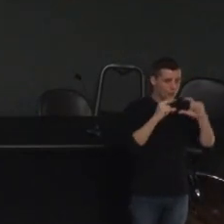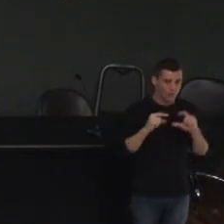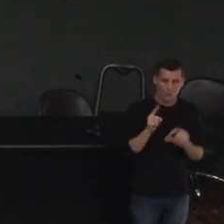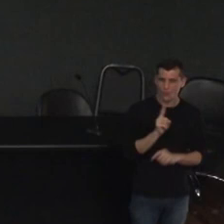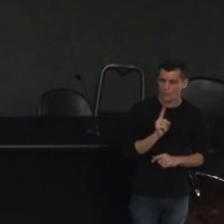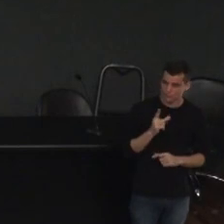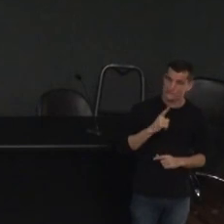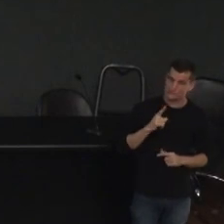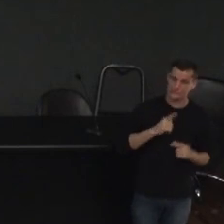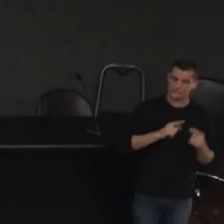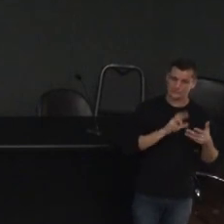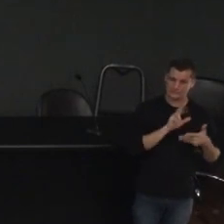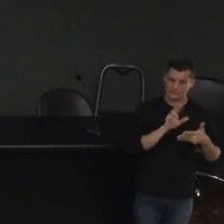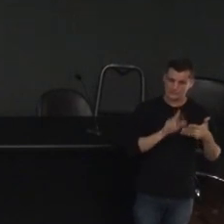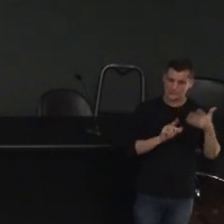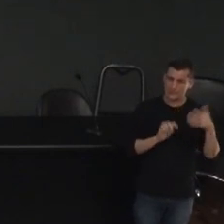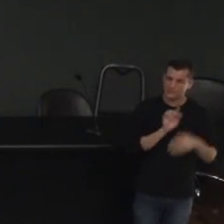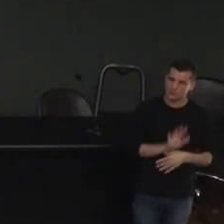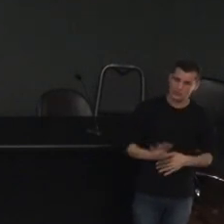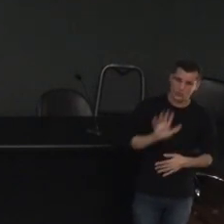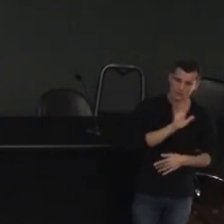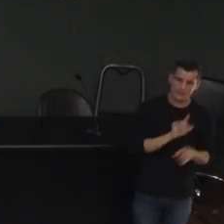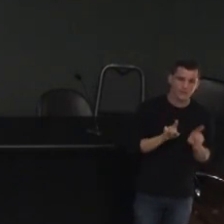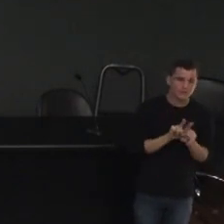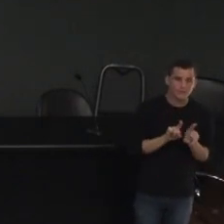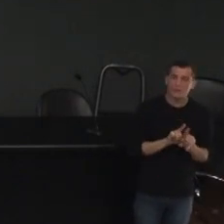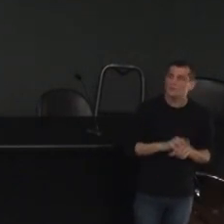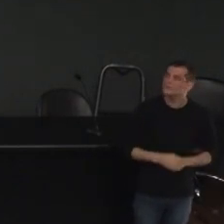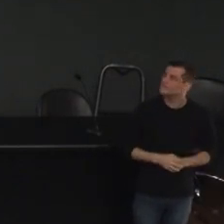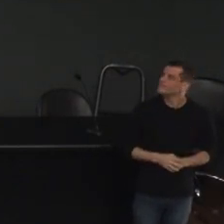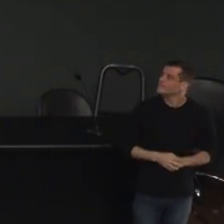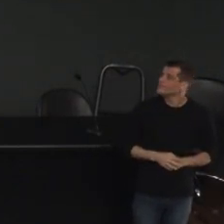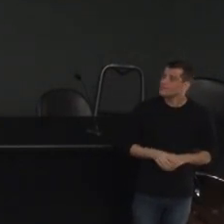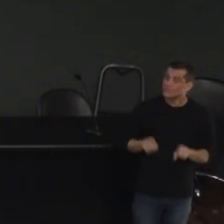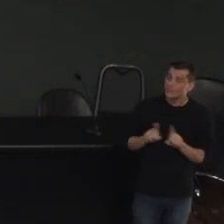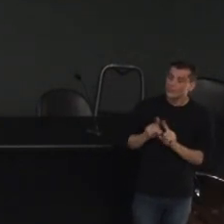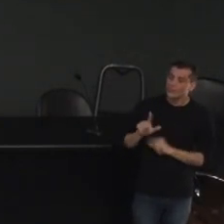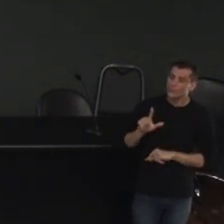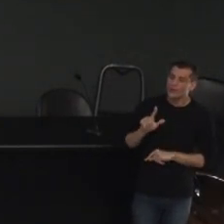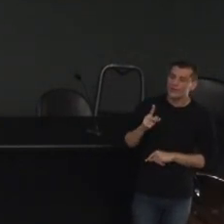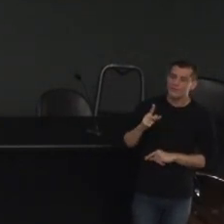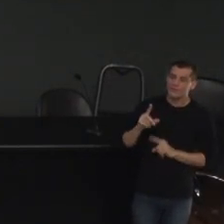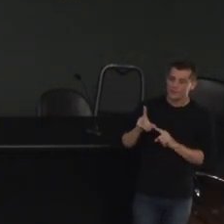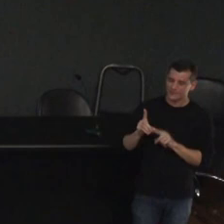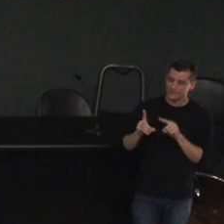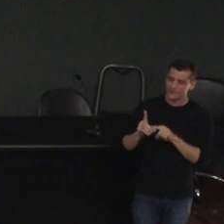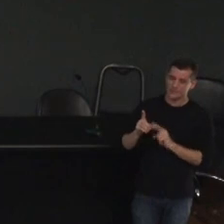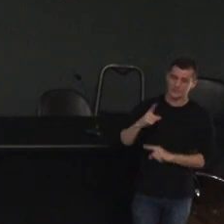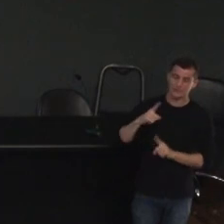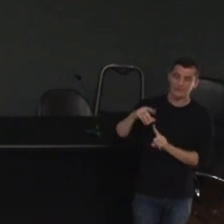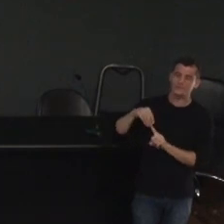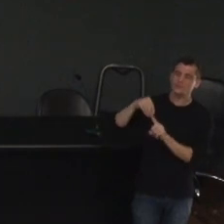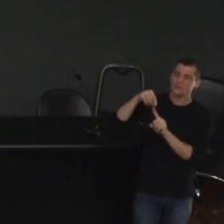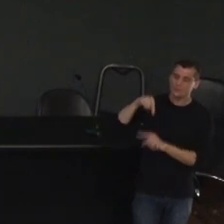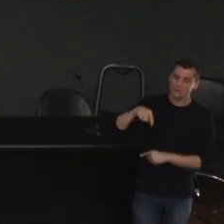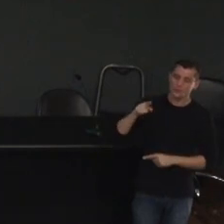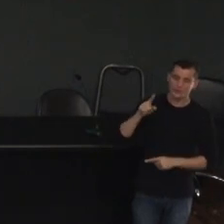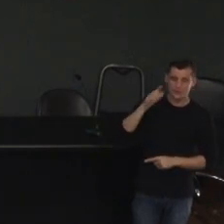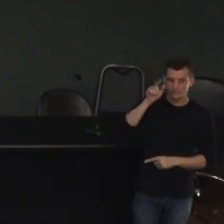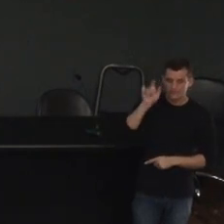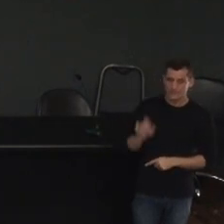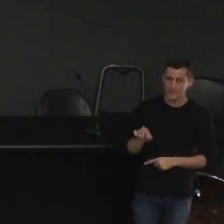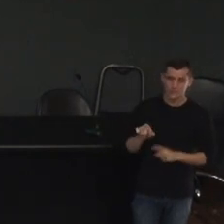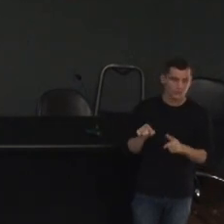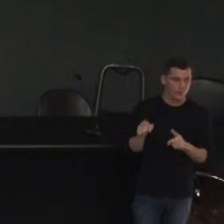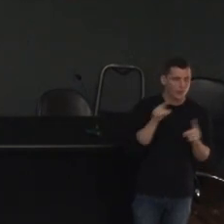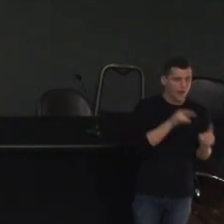de cooperação em caso de incidentes na elaboração da comunicação a npd a titulares isso também é super importante porque às vezes você depende do terceiro